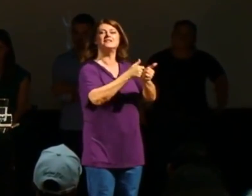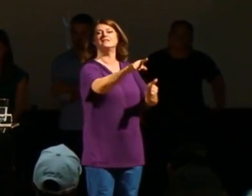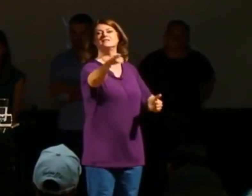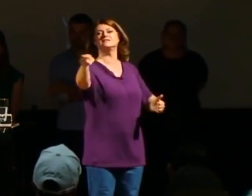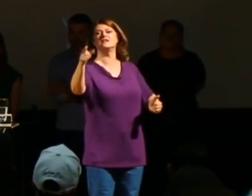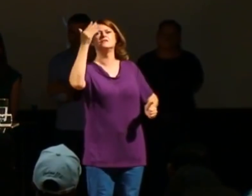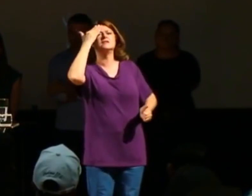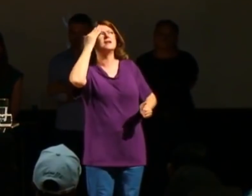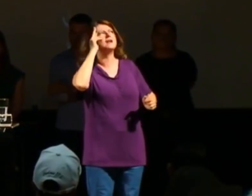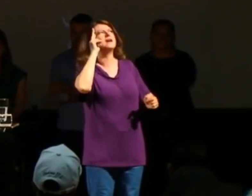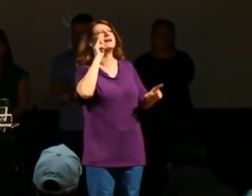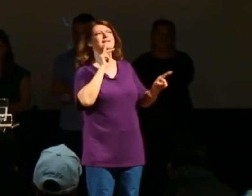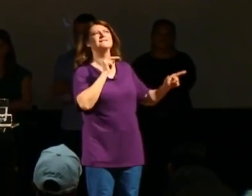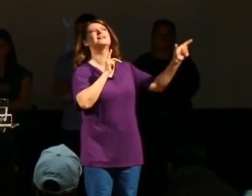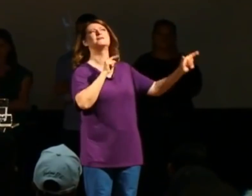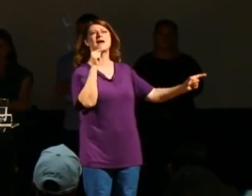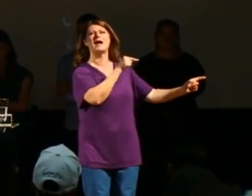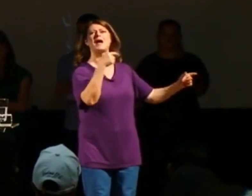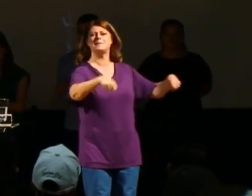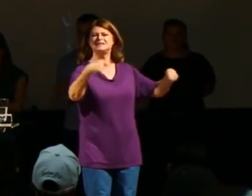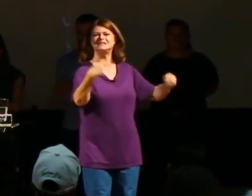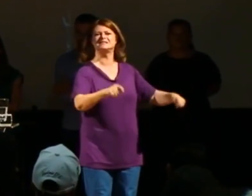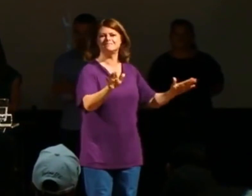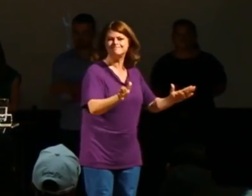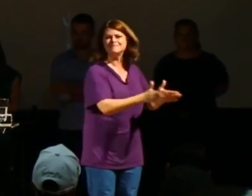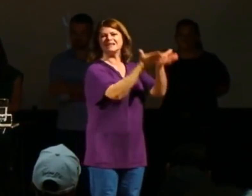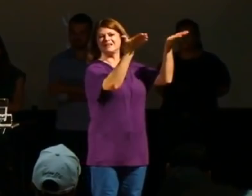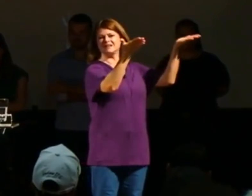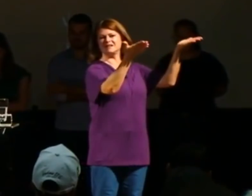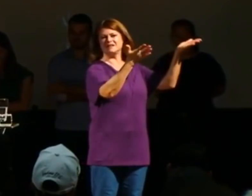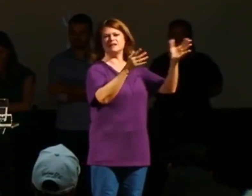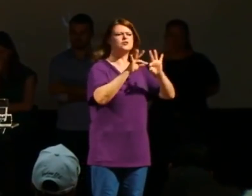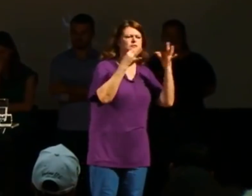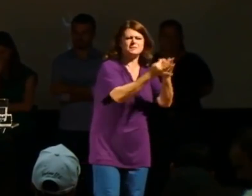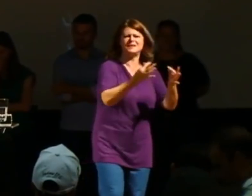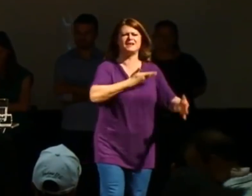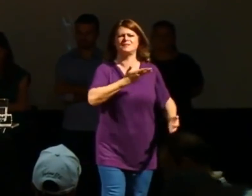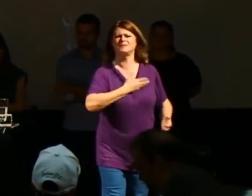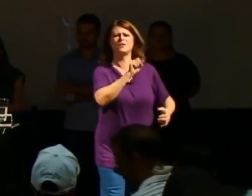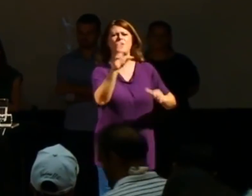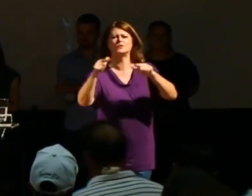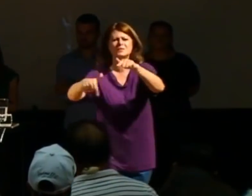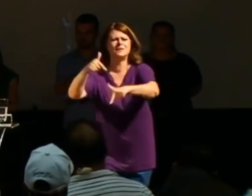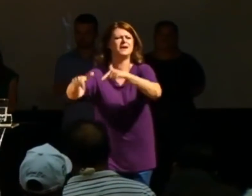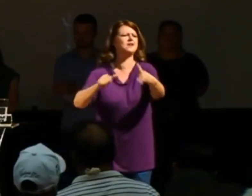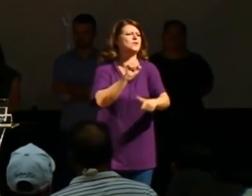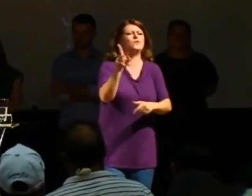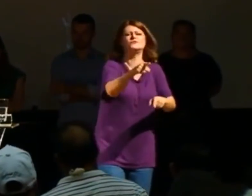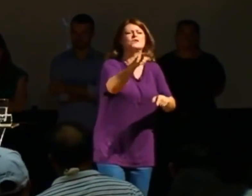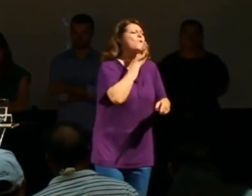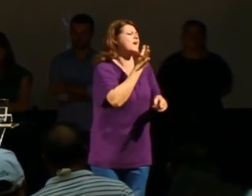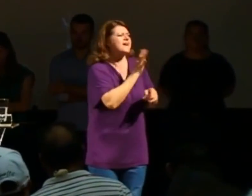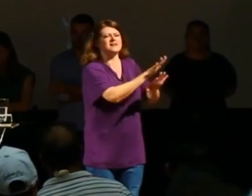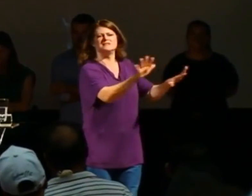que você ama, é gente que você conhece, é gente que você convive, é gente que é sua família, é gente que é sua história. E você precisa falar